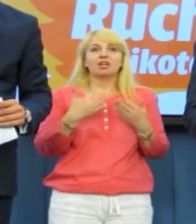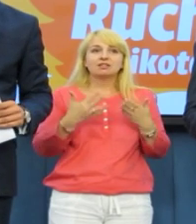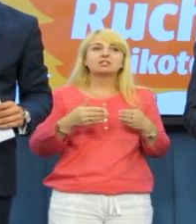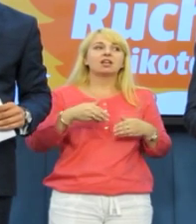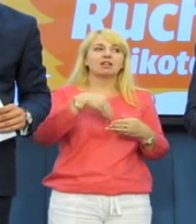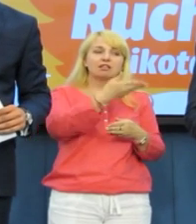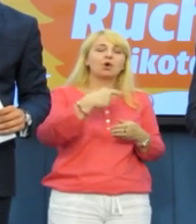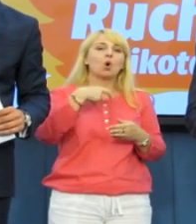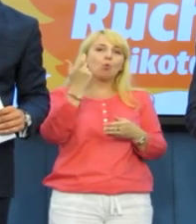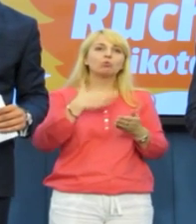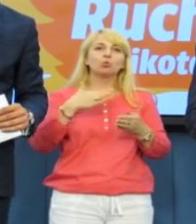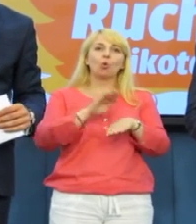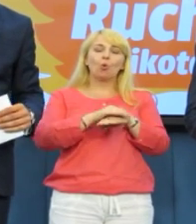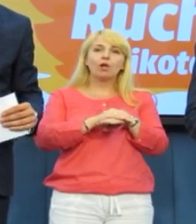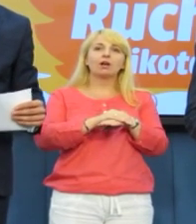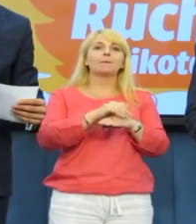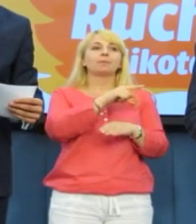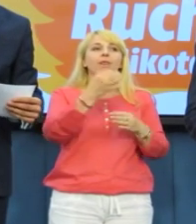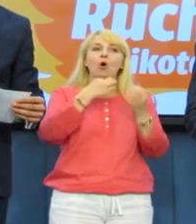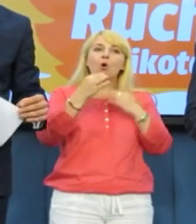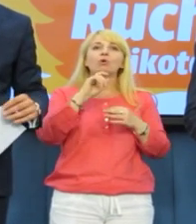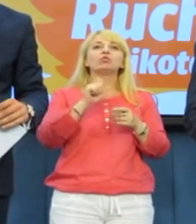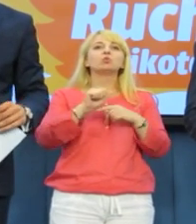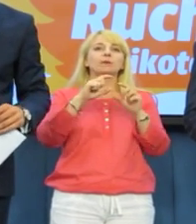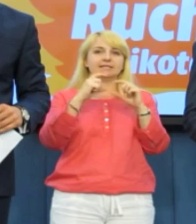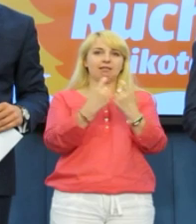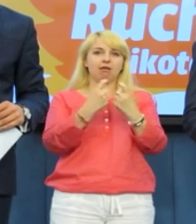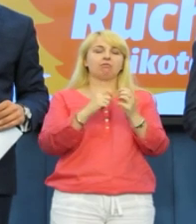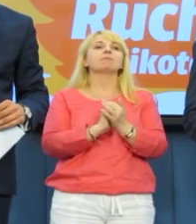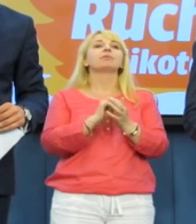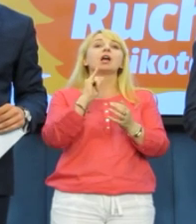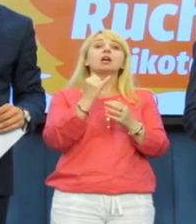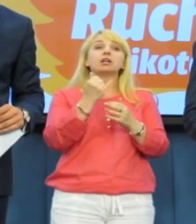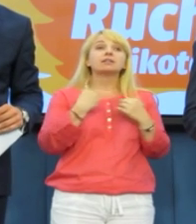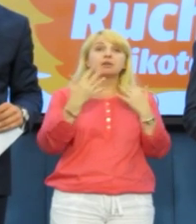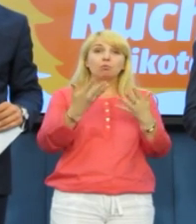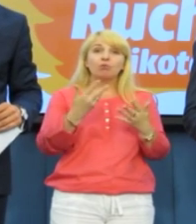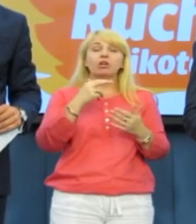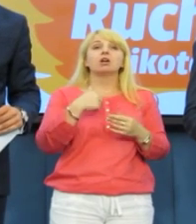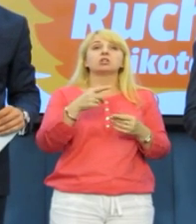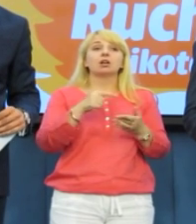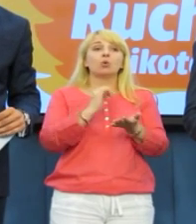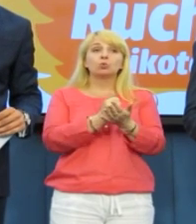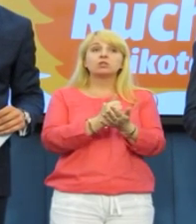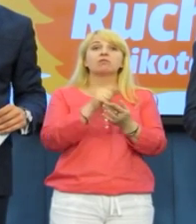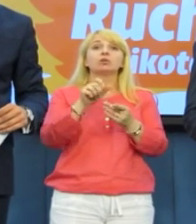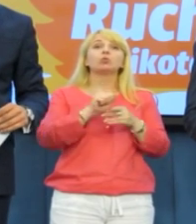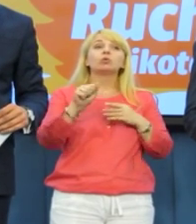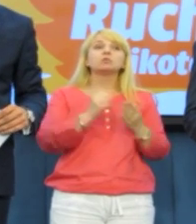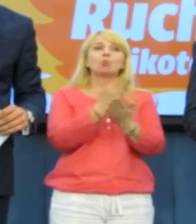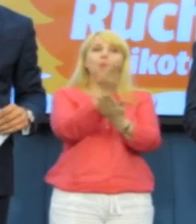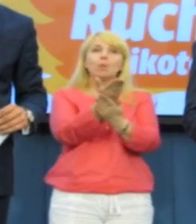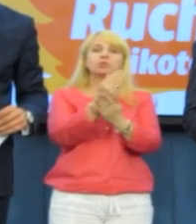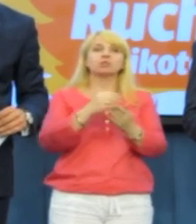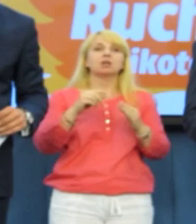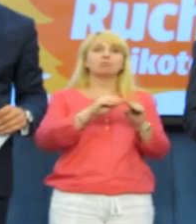który powie o tym, co się dzieje teraz z ustawą w Senacie, ja tylko podkreślę, że ta ustawa proponuje przeniesienie odpowiedzialności